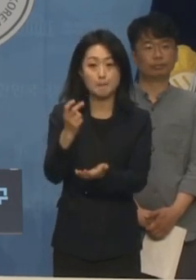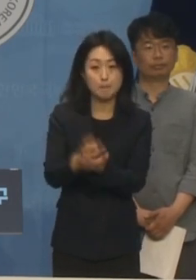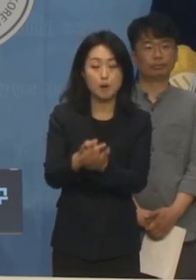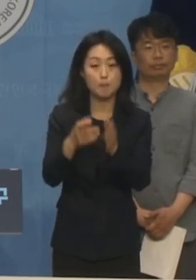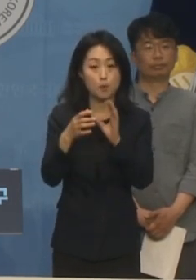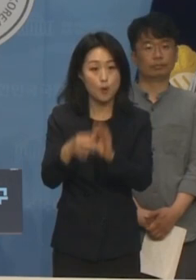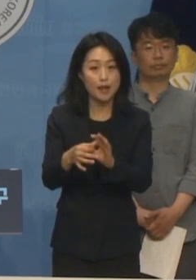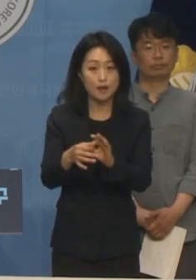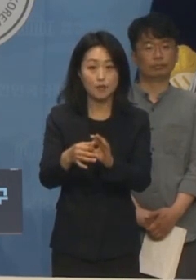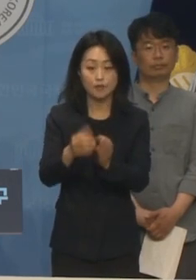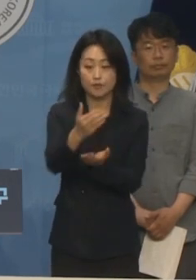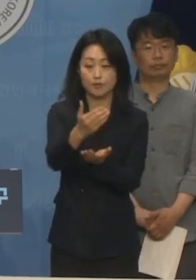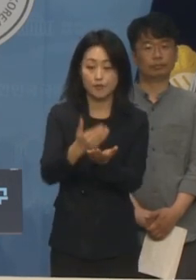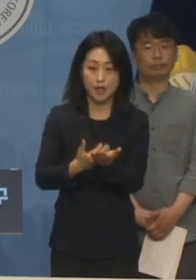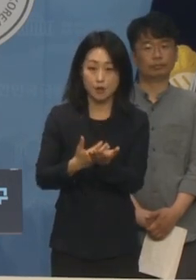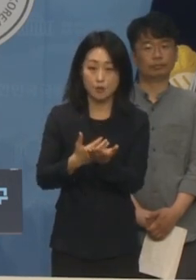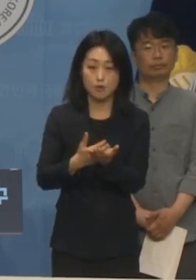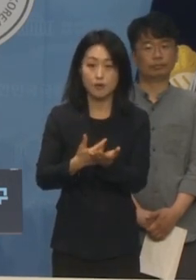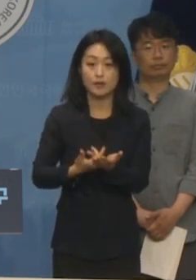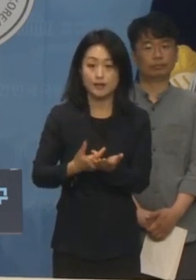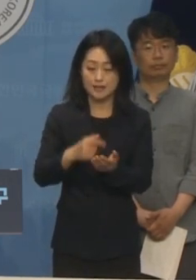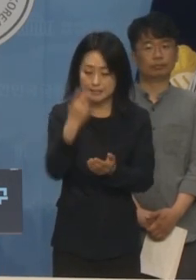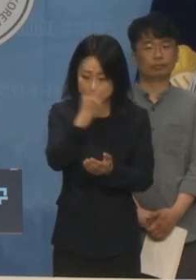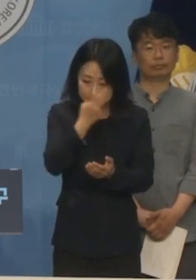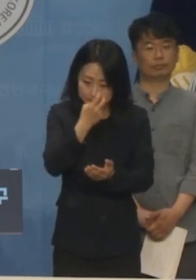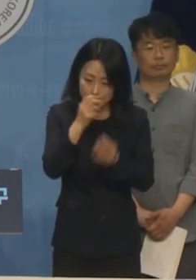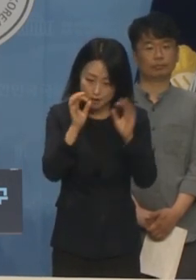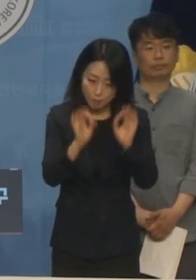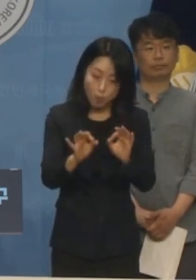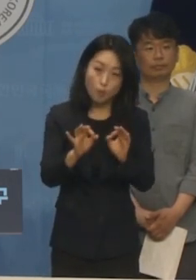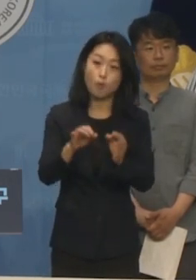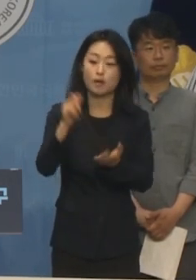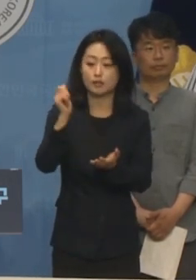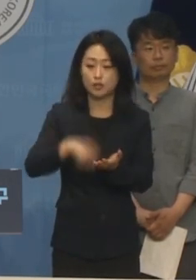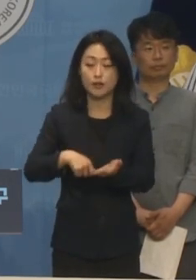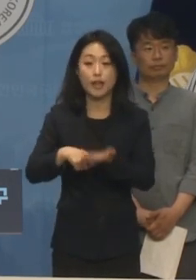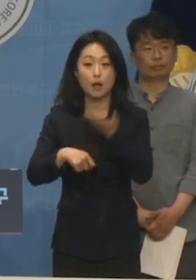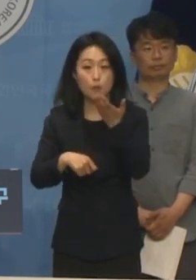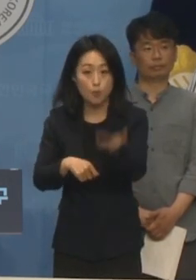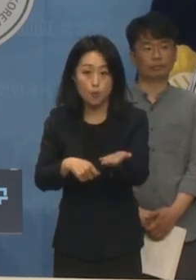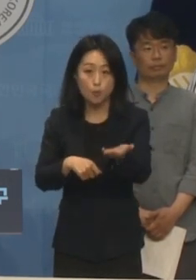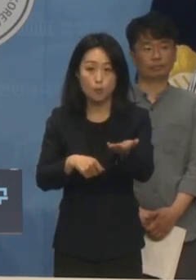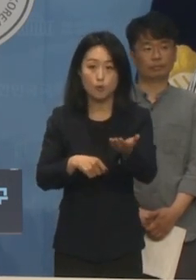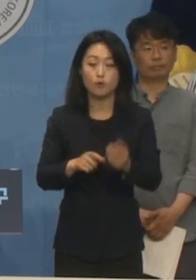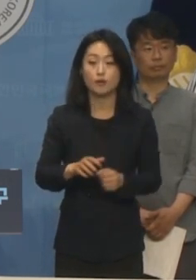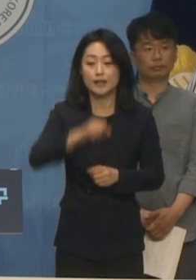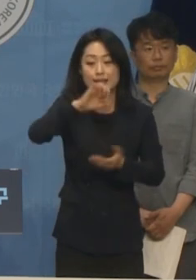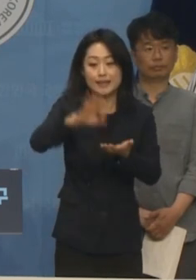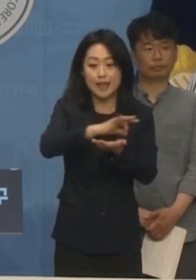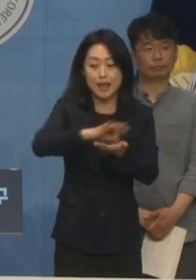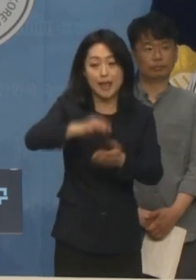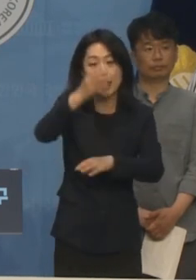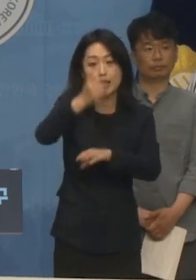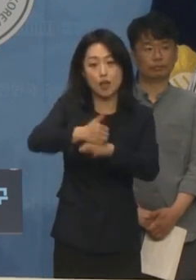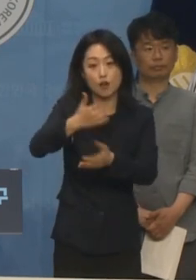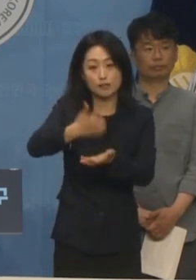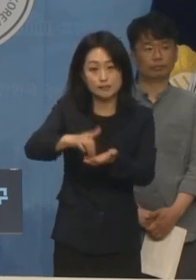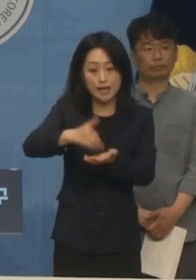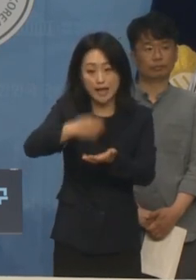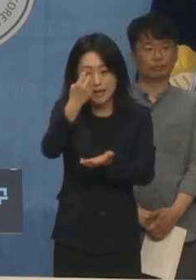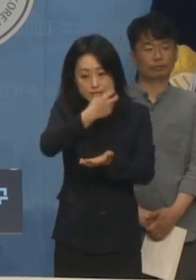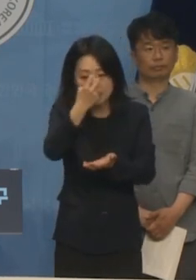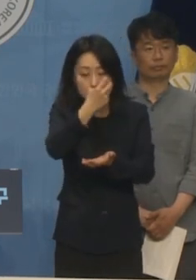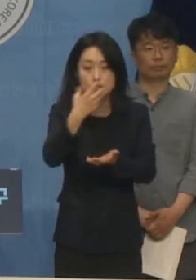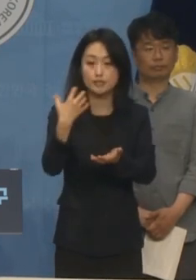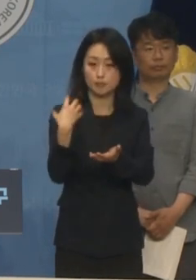관련 법안을 심사 처리하고 기후대응기금 등 관련 예결산을 심의 의결할